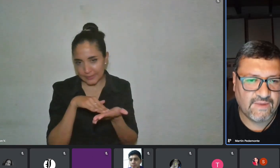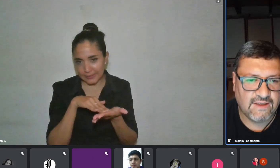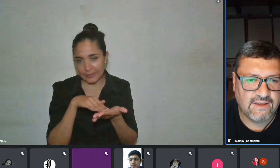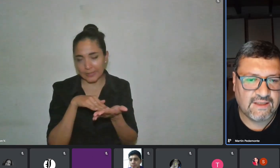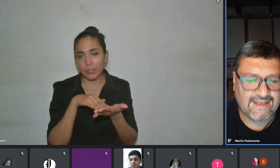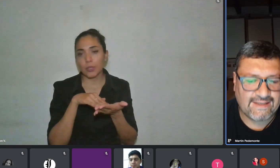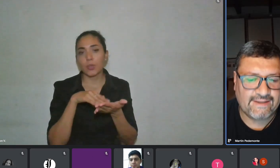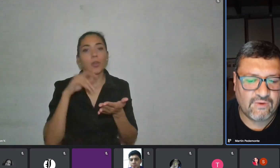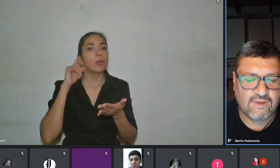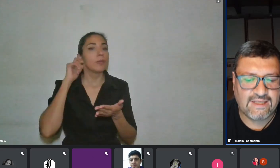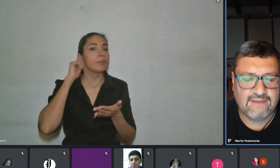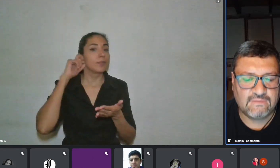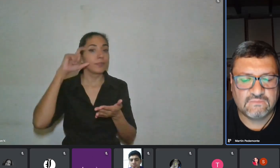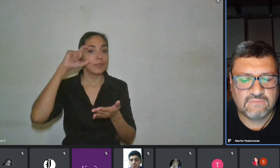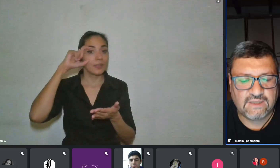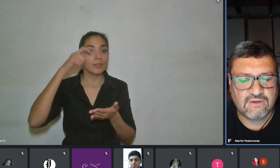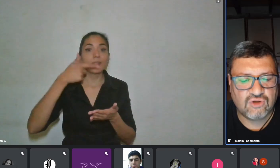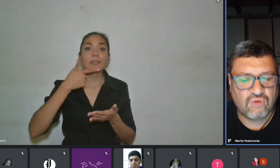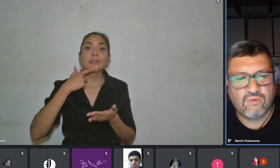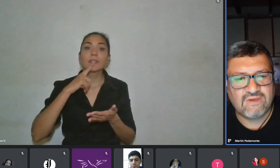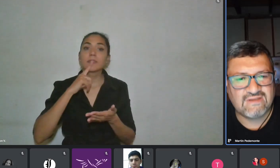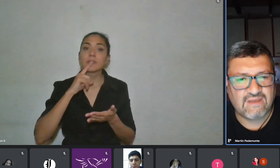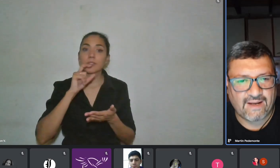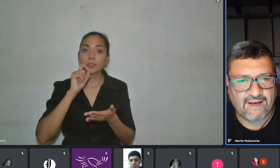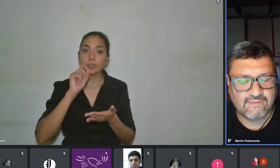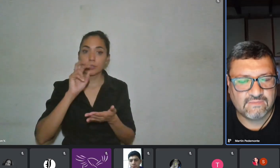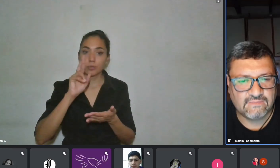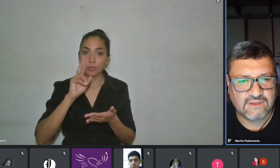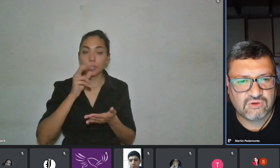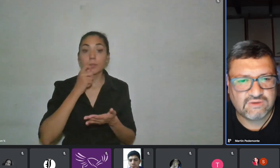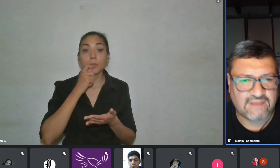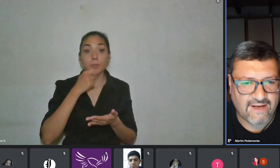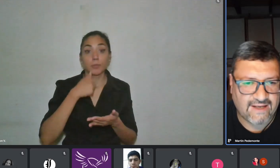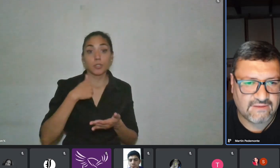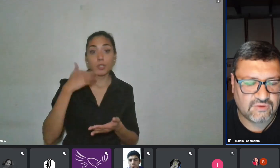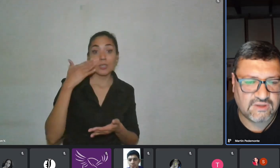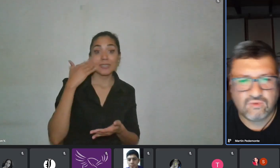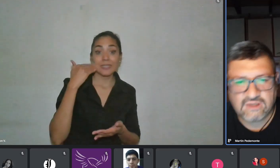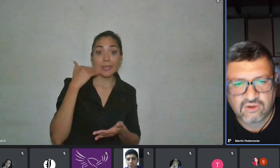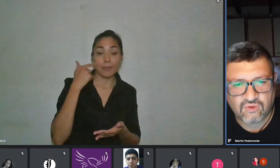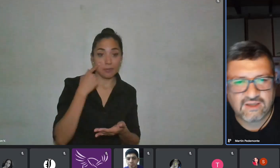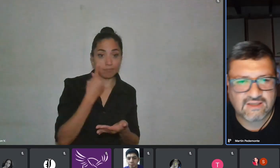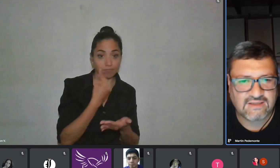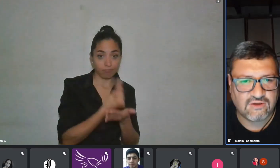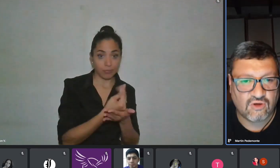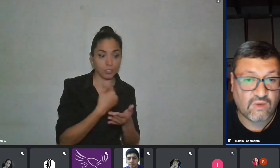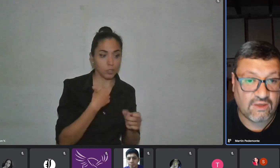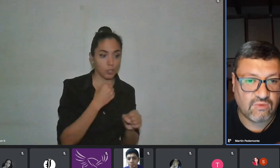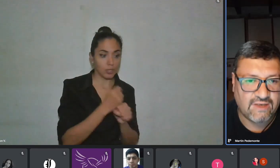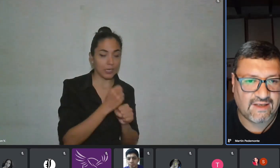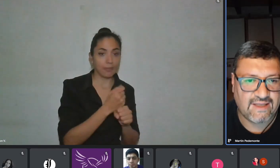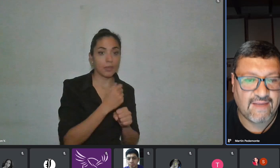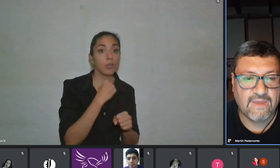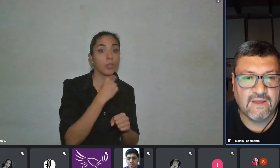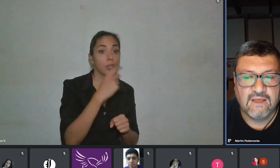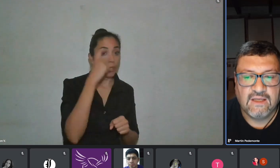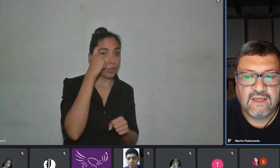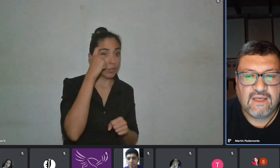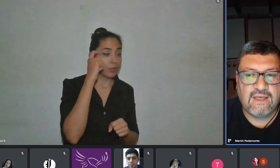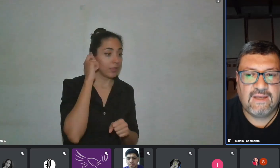yo agarro y yo vivo en Zapala, estoy trabajando, tengo un hijo de 10 años, lo cual es una